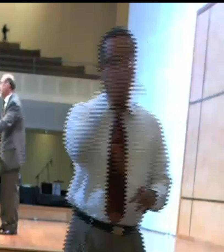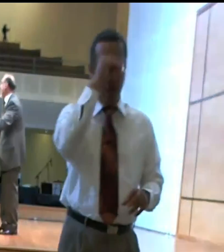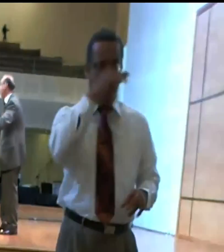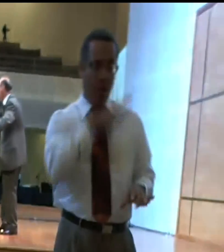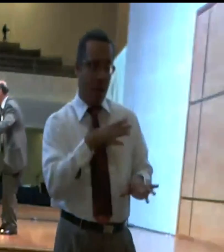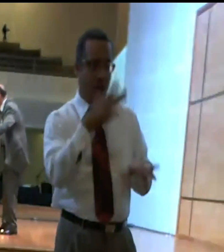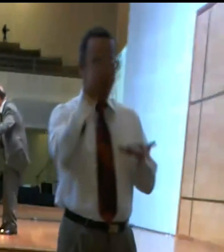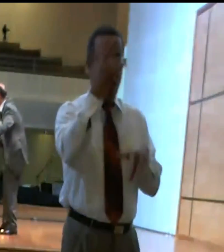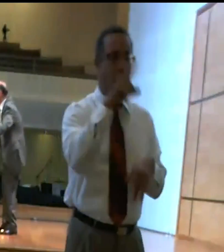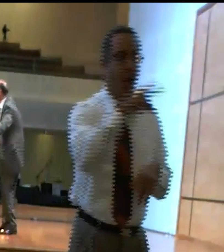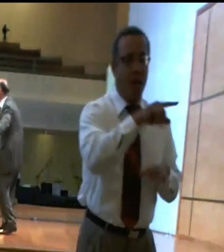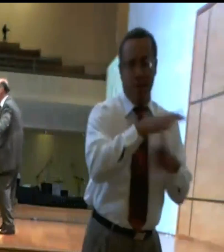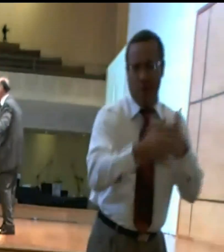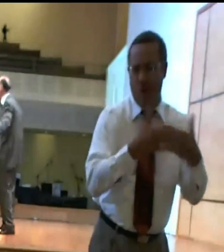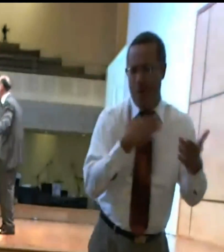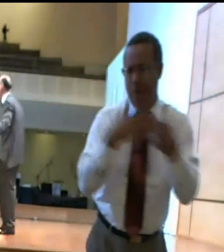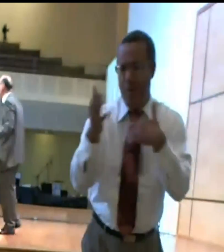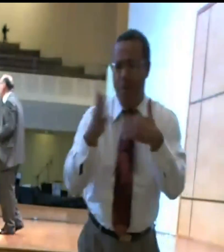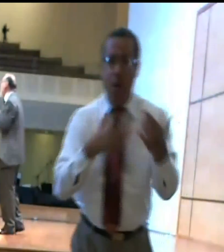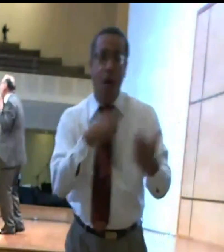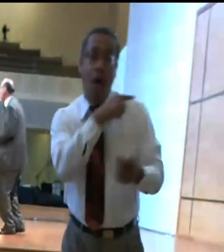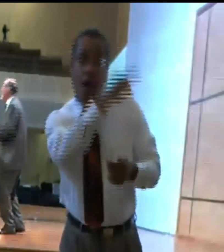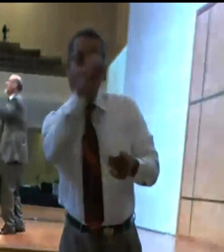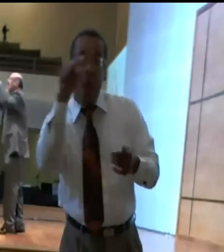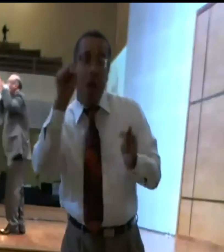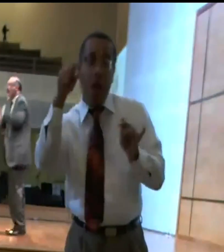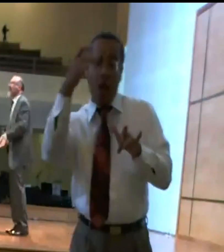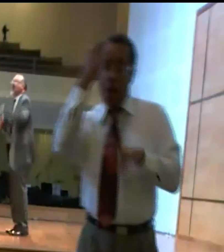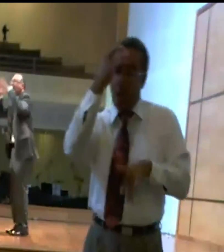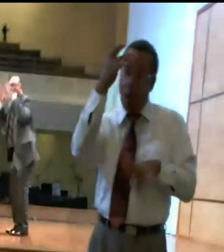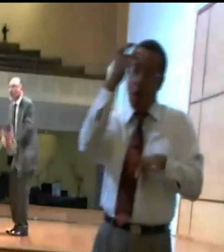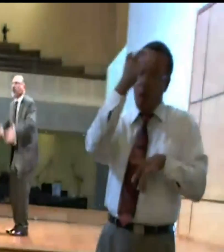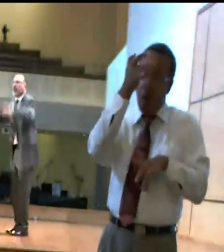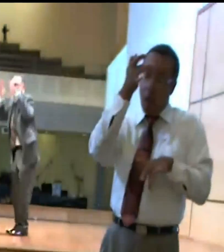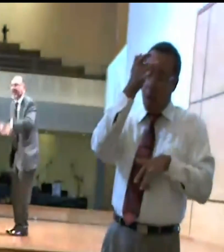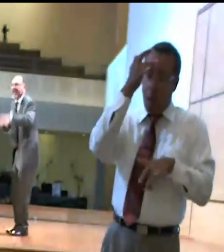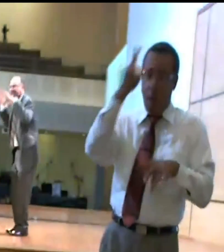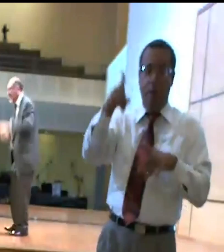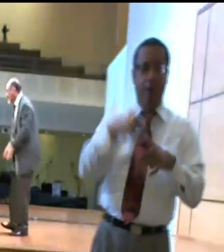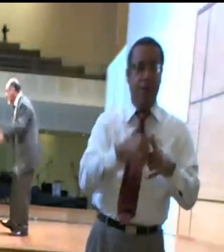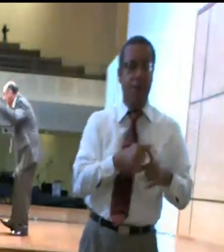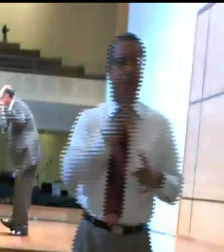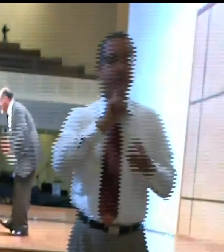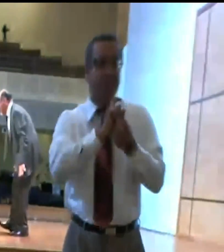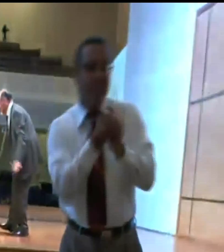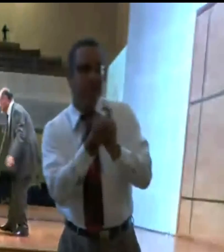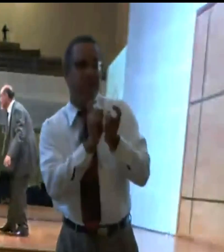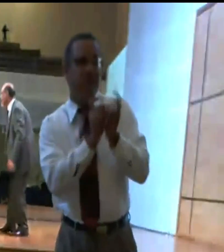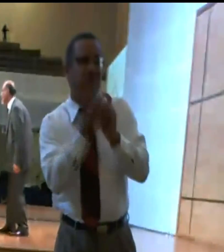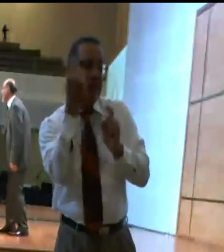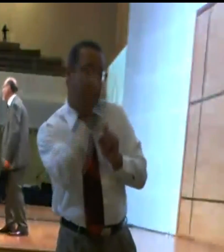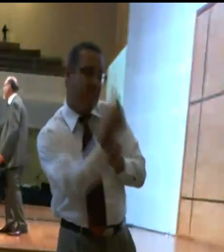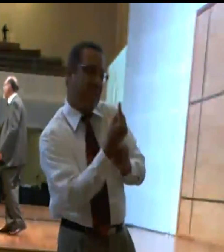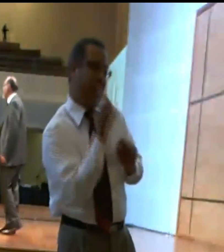un accidente, la muerte de un ser querido, son cosas que cambian el curso de nuestra existencia para